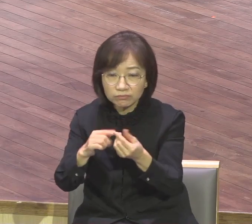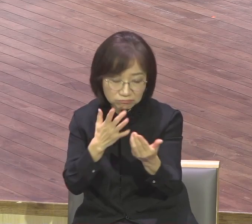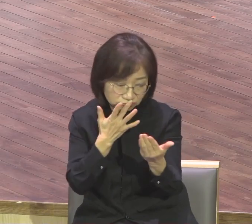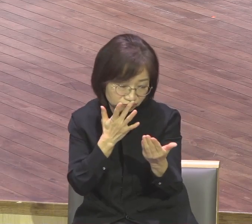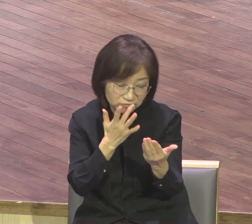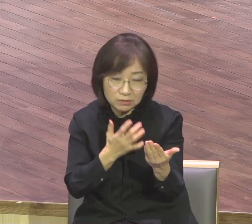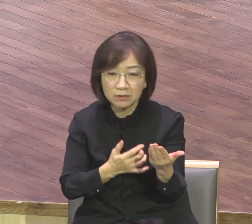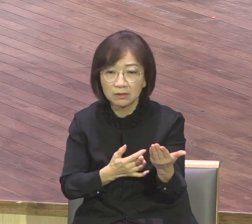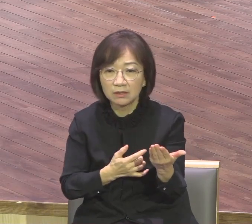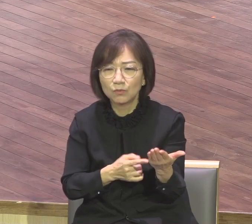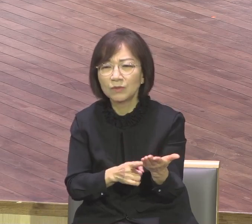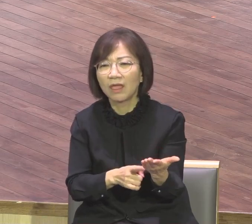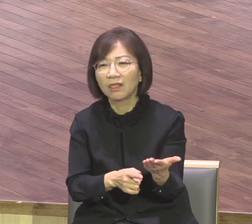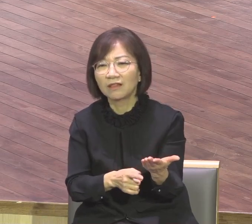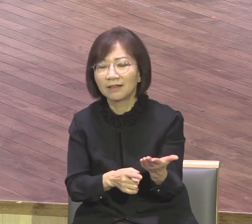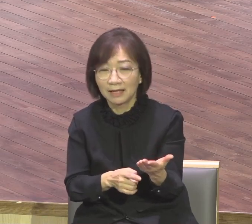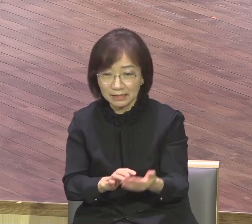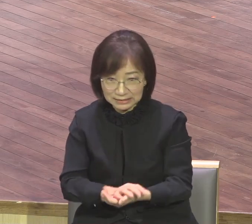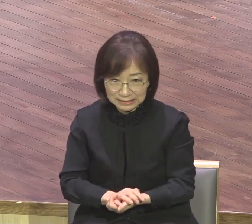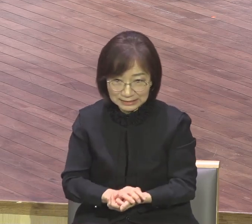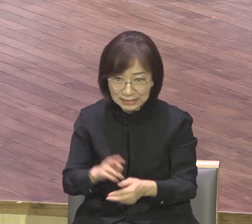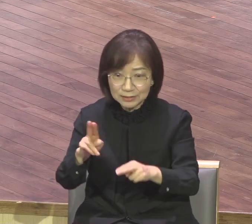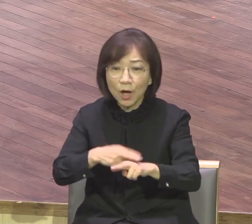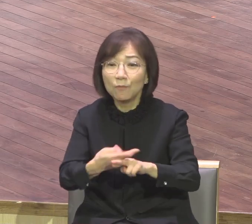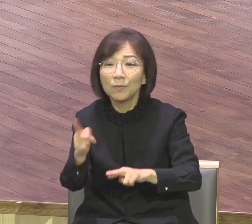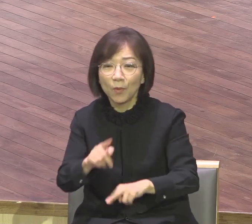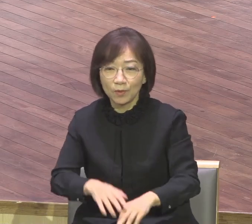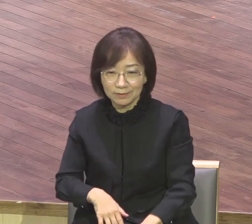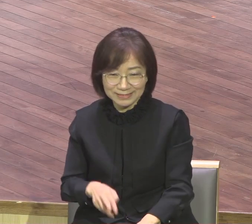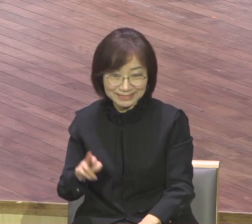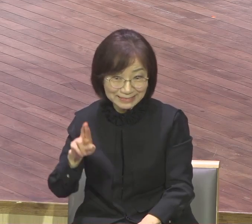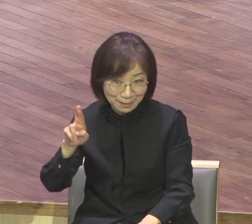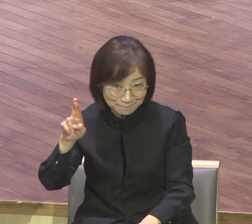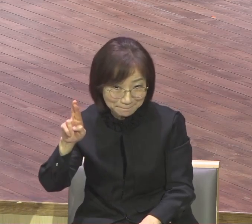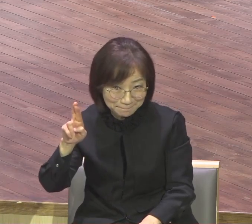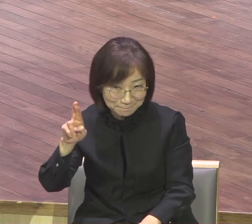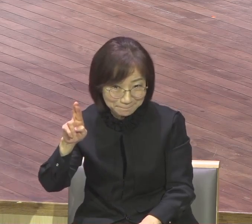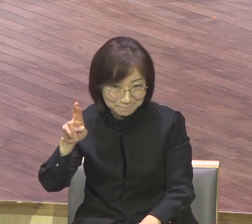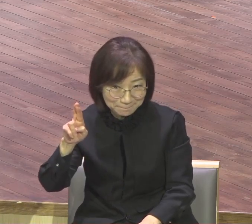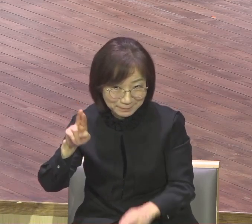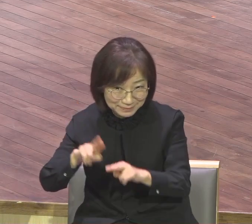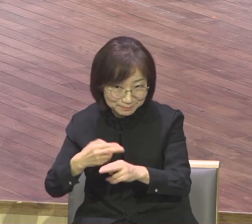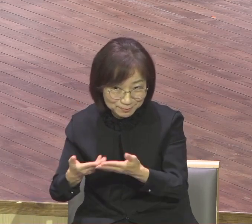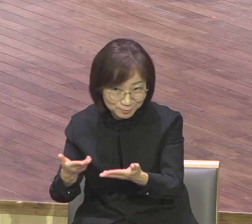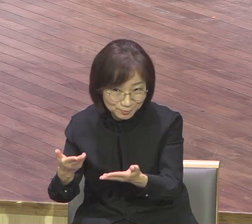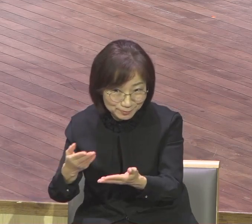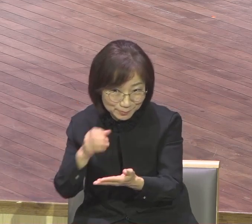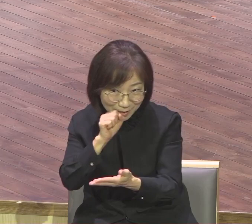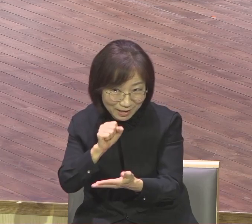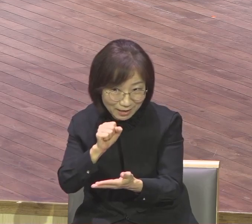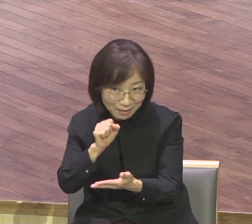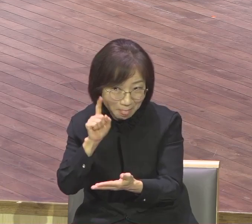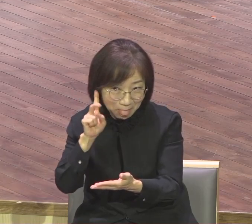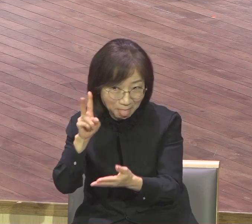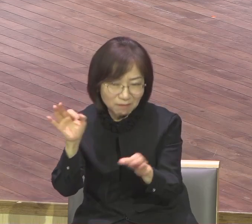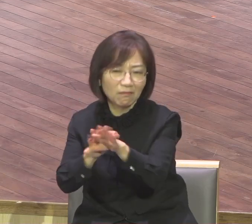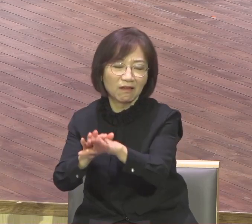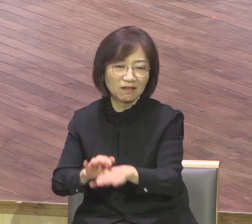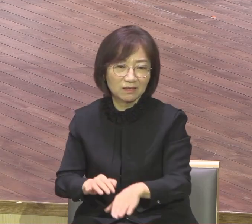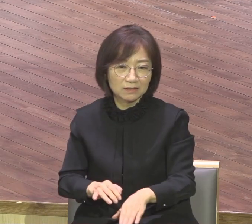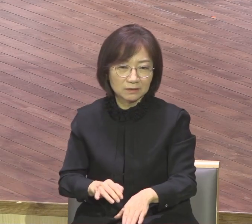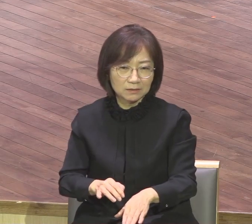misionero? 인삼 좋아요. Es muy buena. 홍삼 좋아요. Es pom삼 bueno. 그래서 끝이에요 그거. Pero 제일 중요한